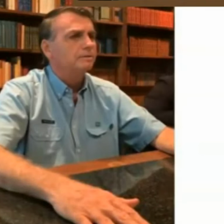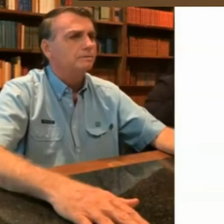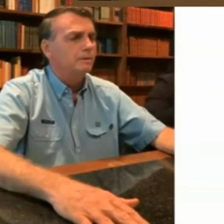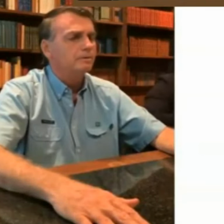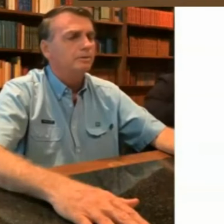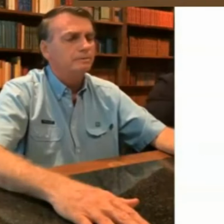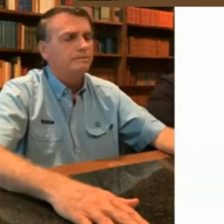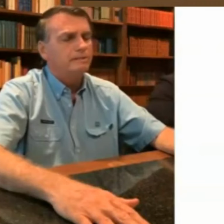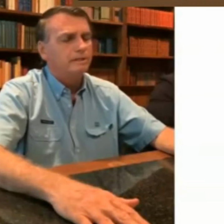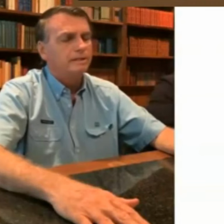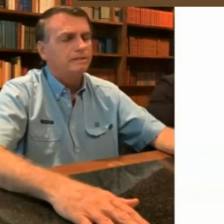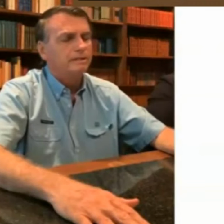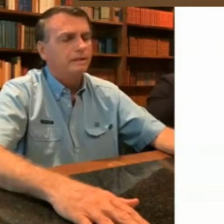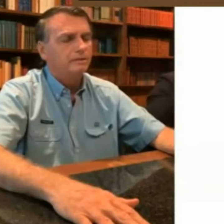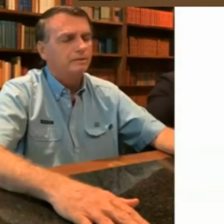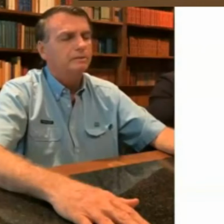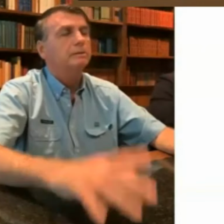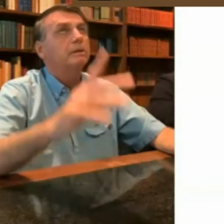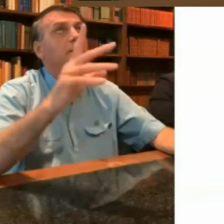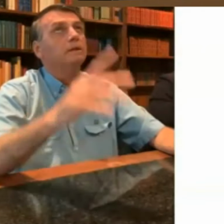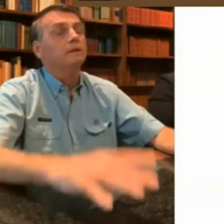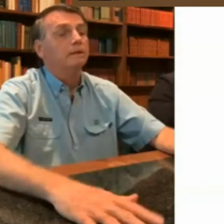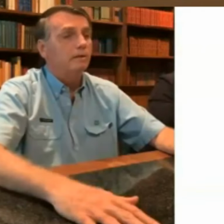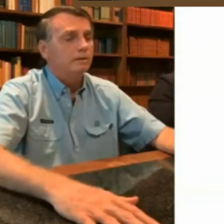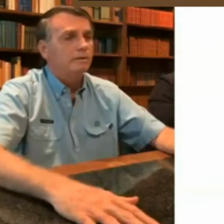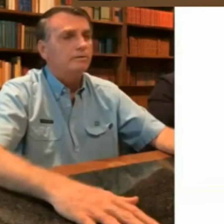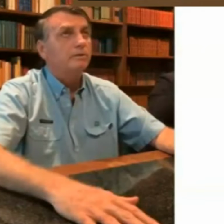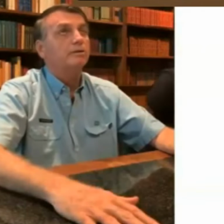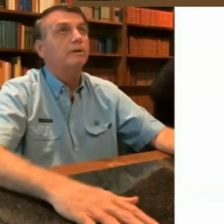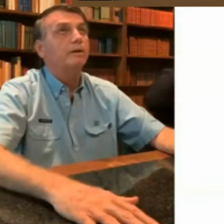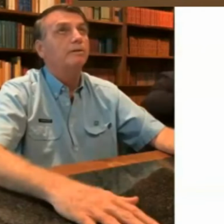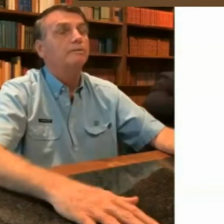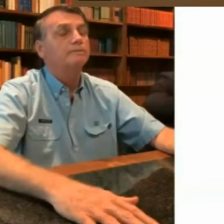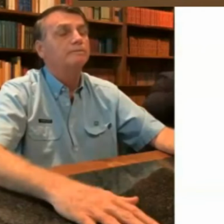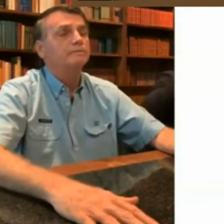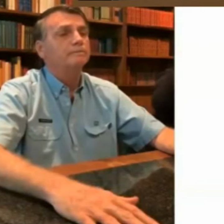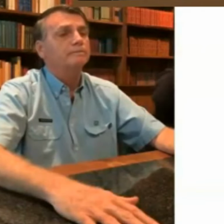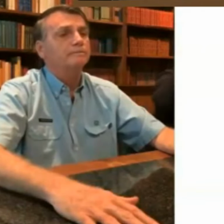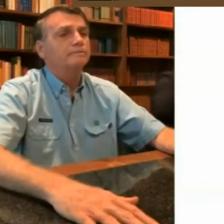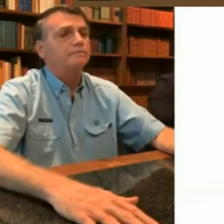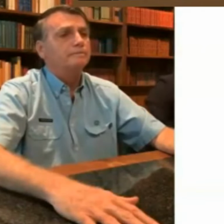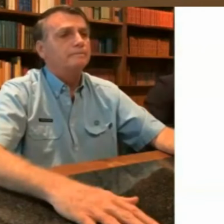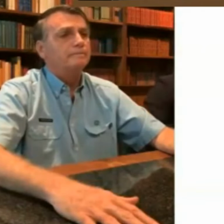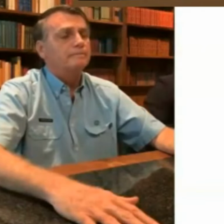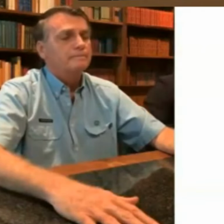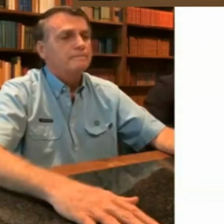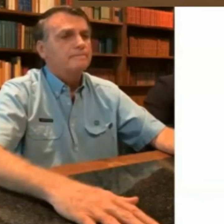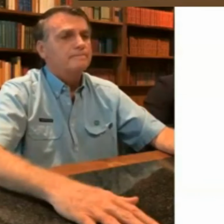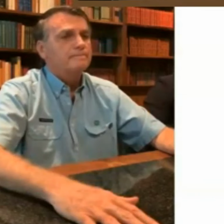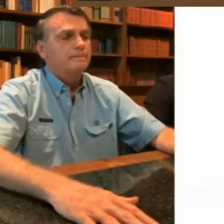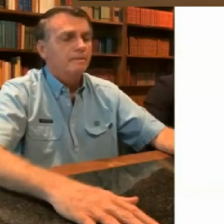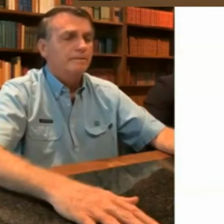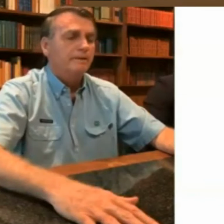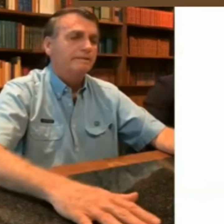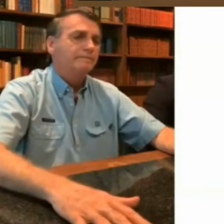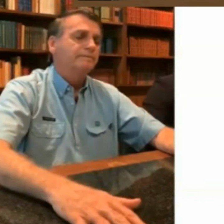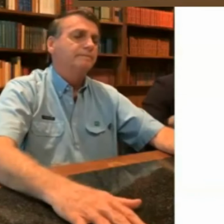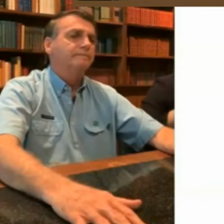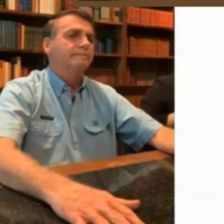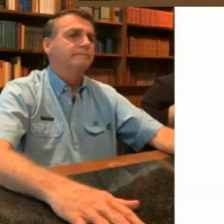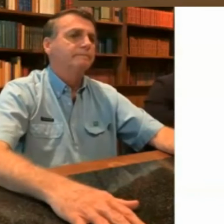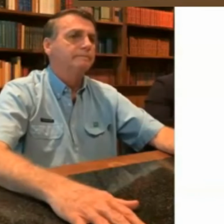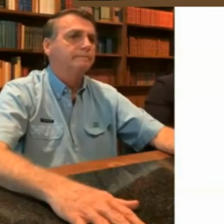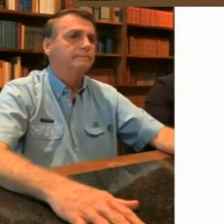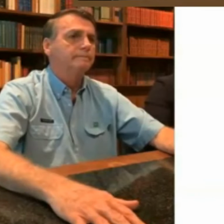mas brasileiros. um bom Não é só para uma 2023 a pessoa. todos. Não Deus é só abençoe o para nosso uma Brasil. organização, um órgão, né, de governo, né, Vamos em